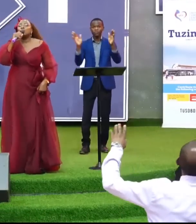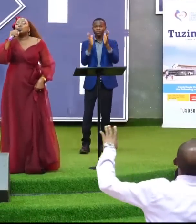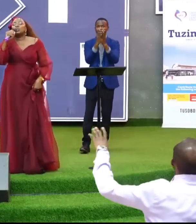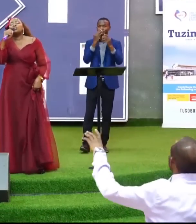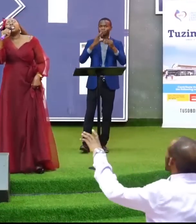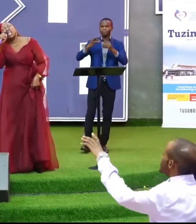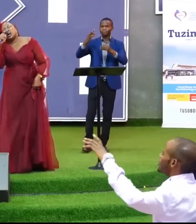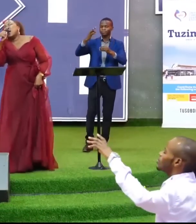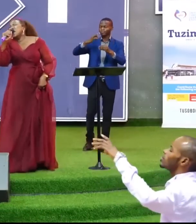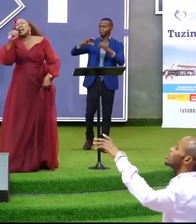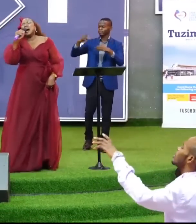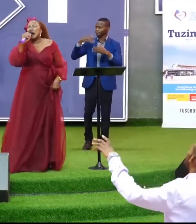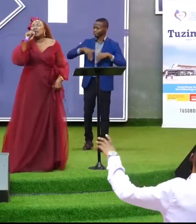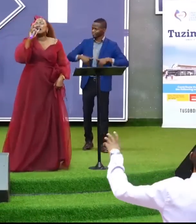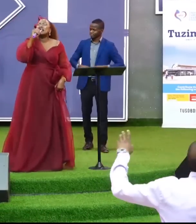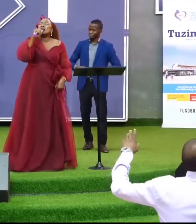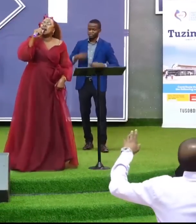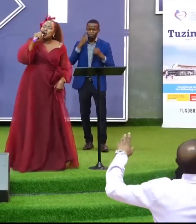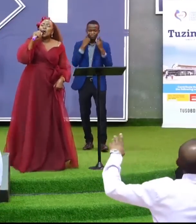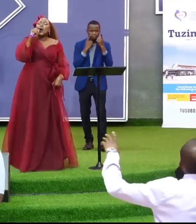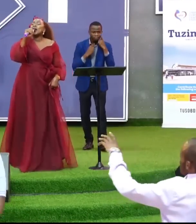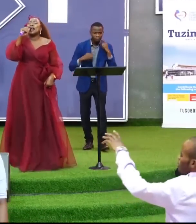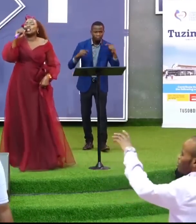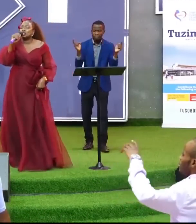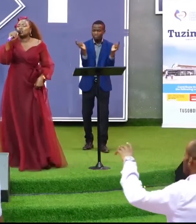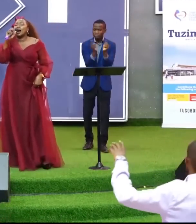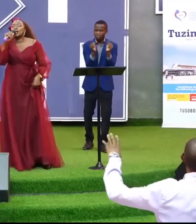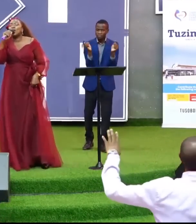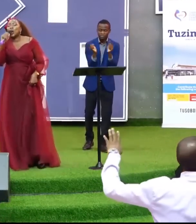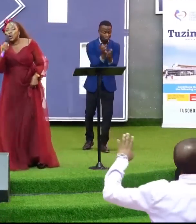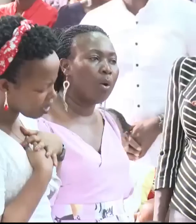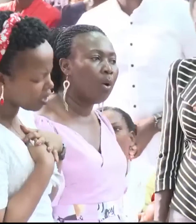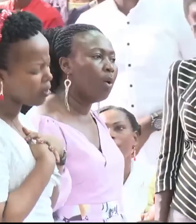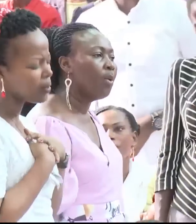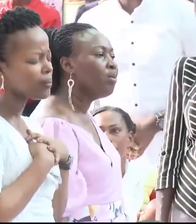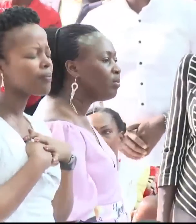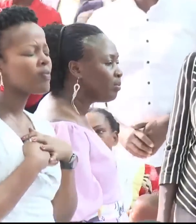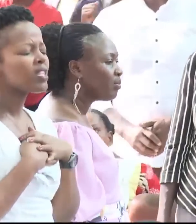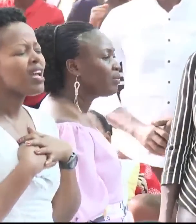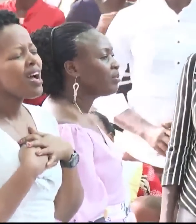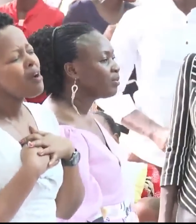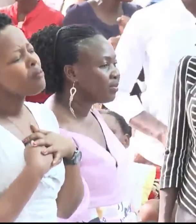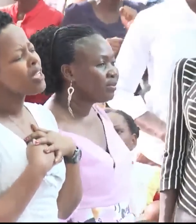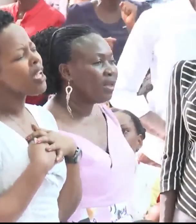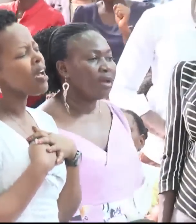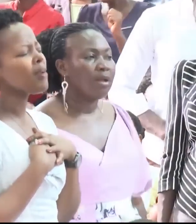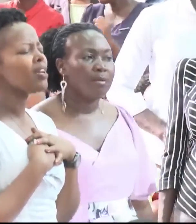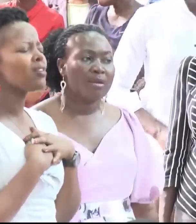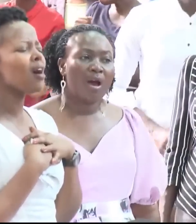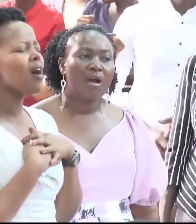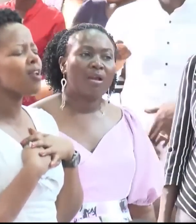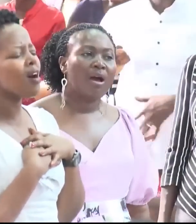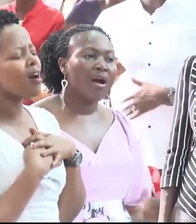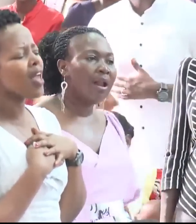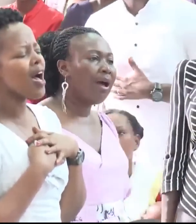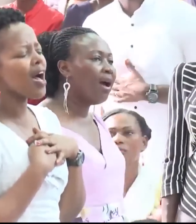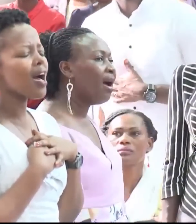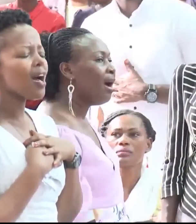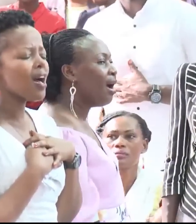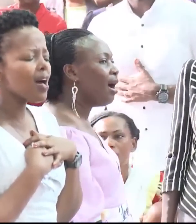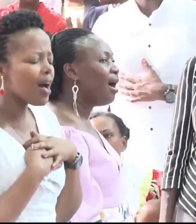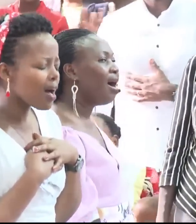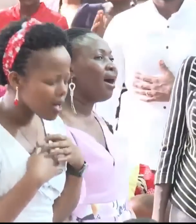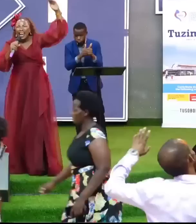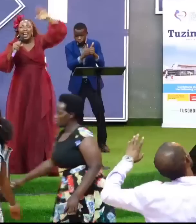Koyo Urumi Koya Mazika Koyo Sasola Bine Vindodola